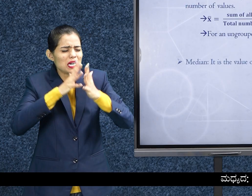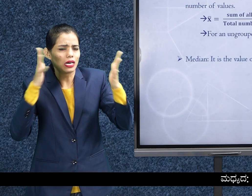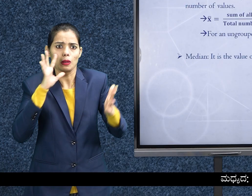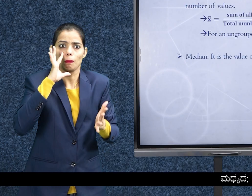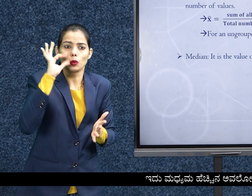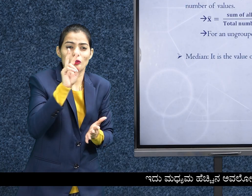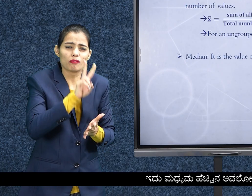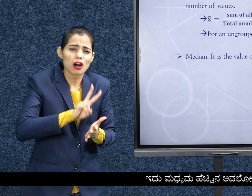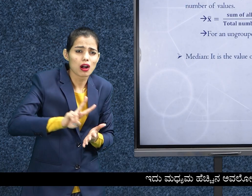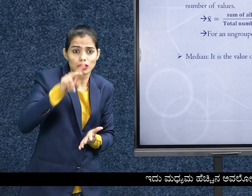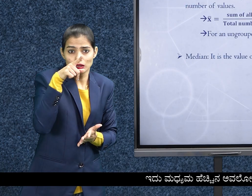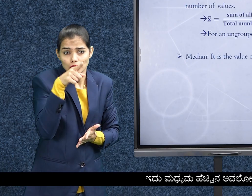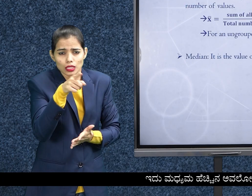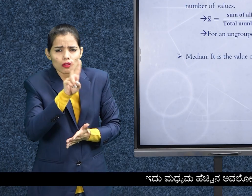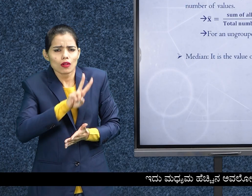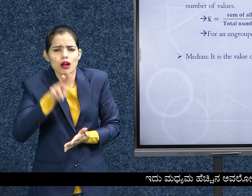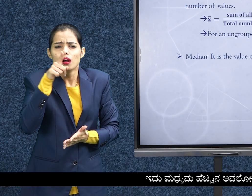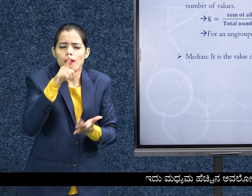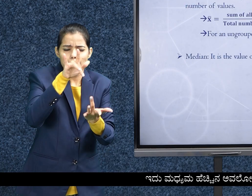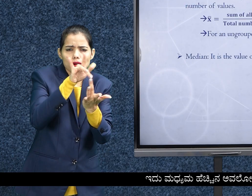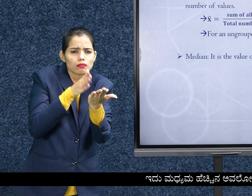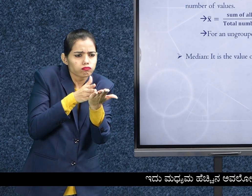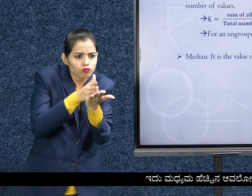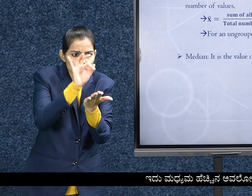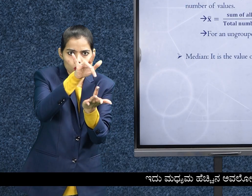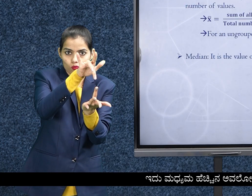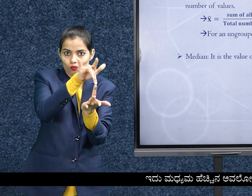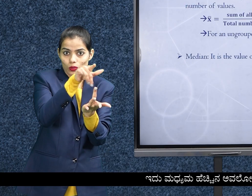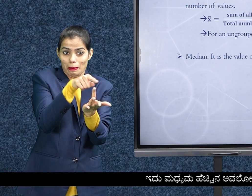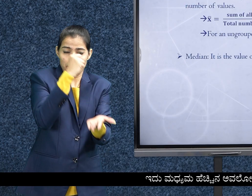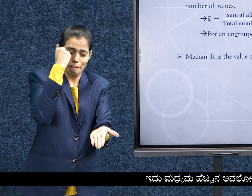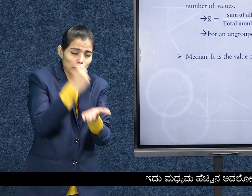ಮಧ್ಯದ ಇದು ಮಧ್ಯದ ಹೆಚ್ಚಿನ ಅವಲೋಕನಗಳ ಮೌಲ್ಯವಾಗಿದೆ.